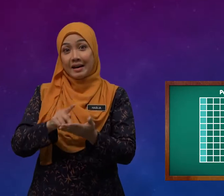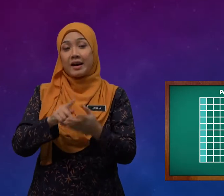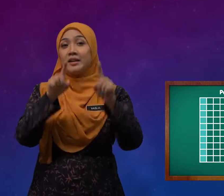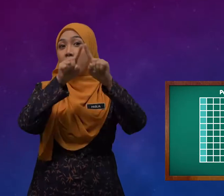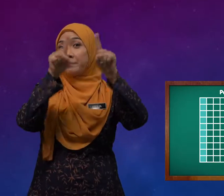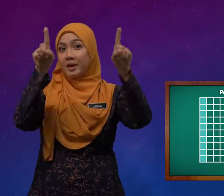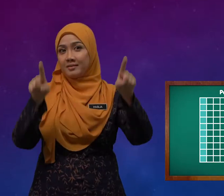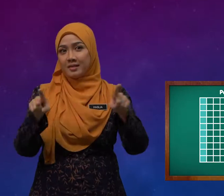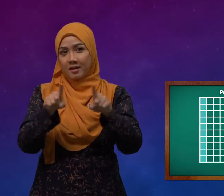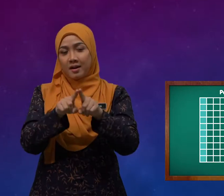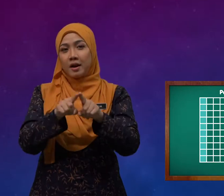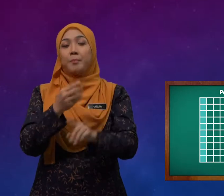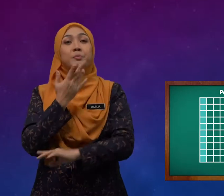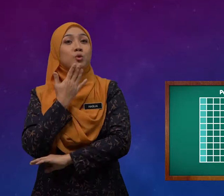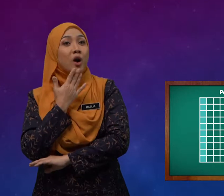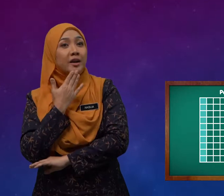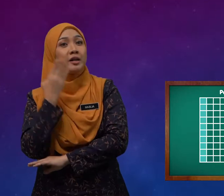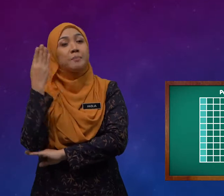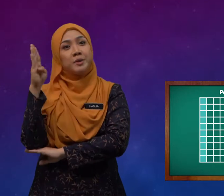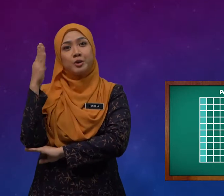Bilangan petak berwarna biru